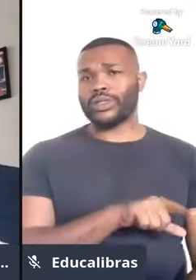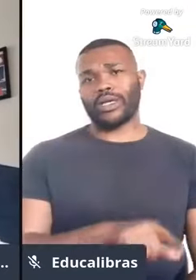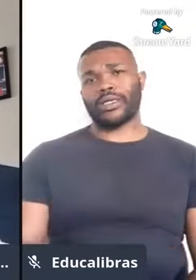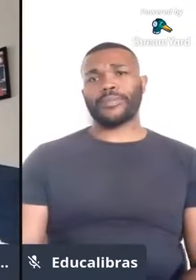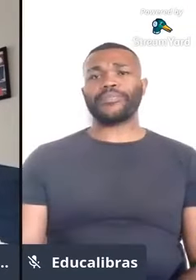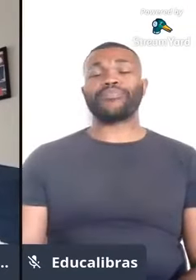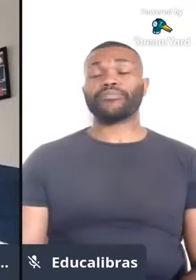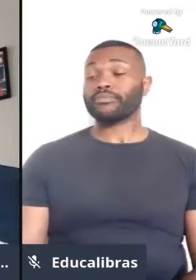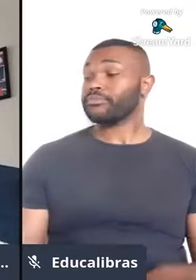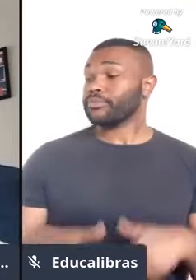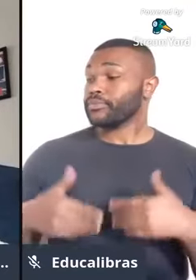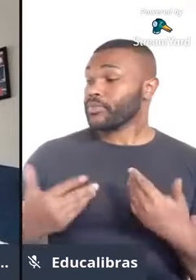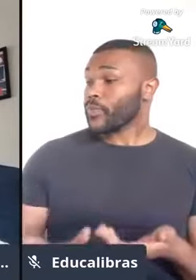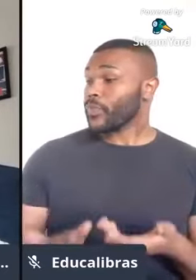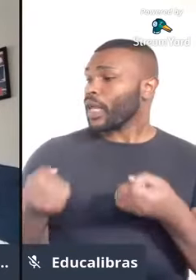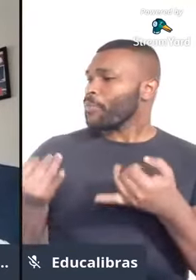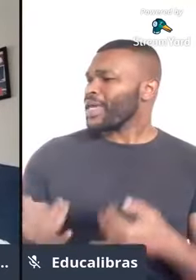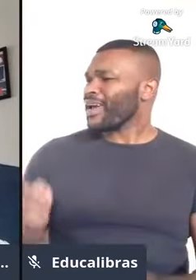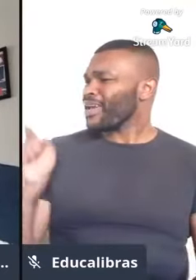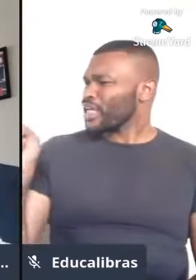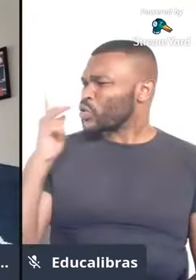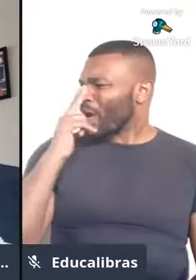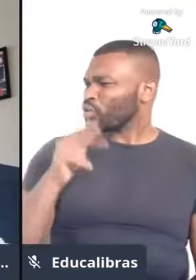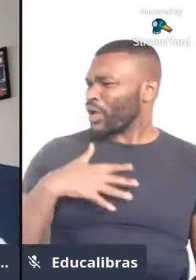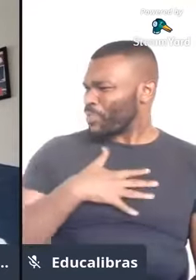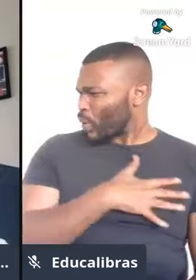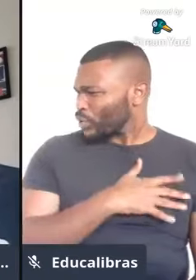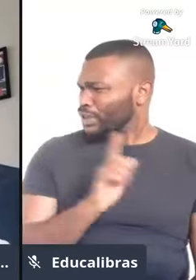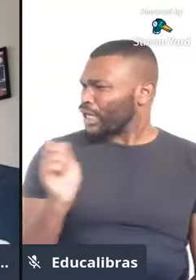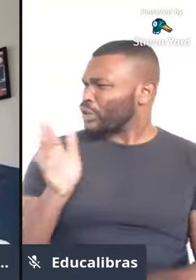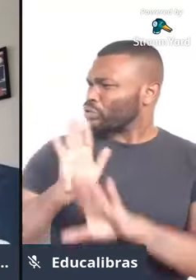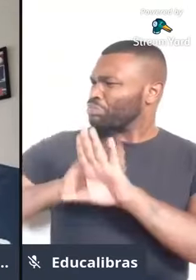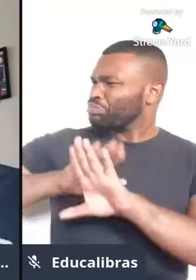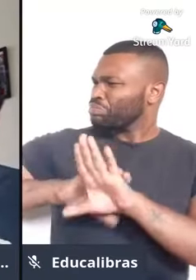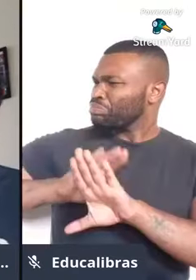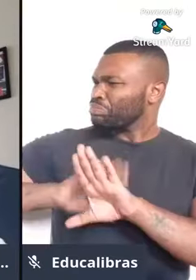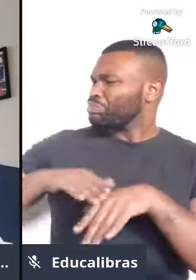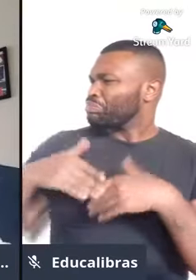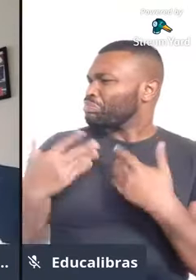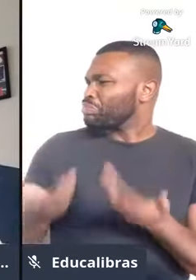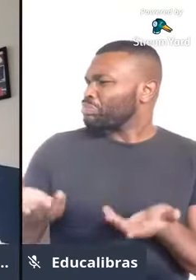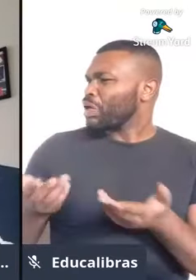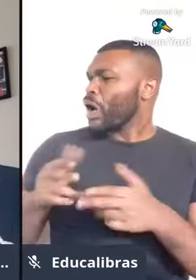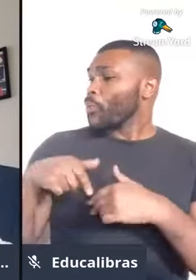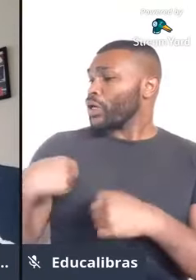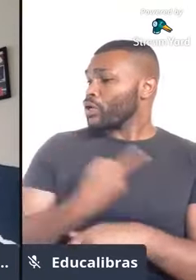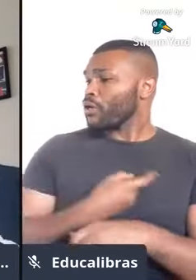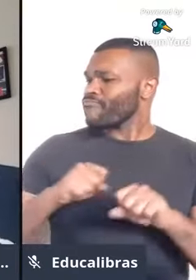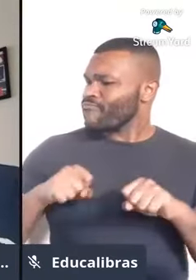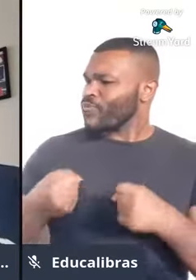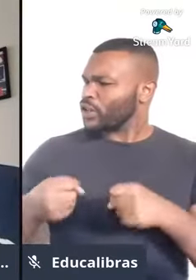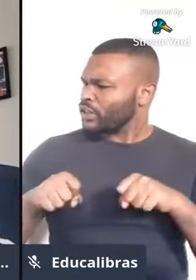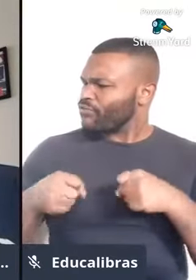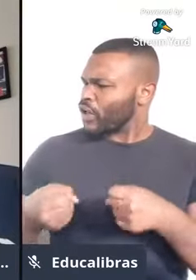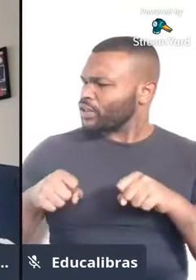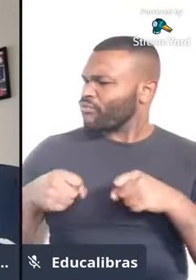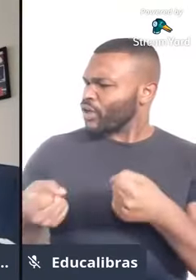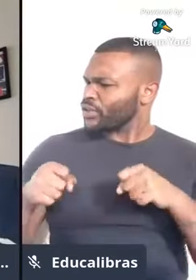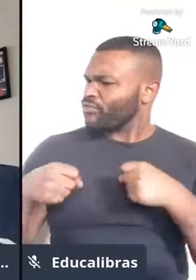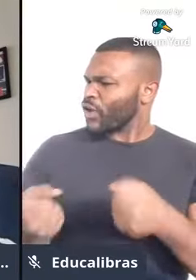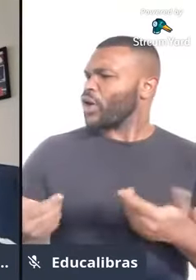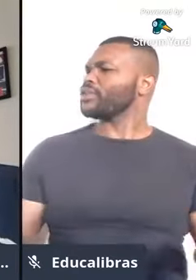coisa aqui, que é esse preconceito por trás. Por que, apesar de todo o nosso esforço, apesar